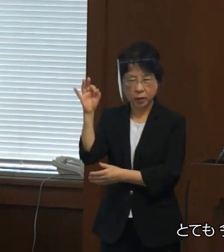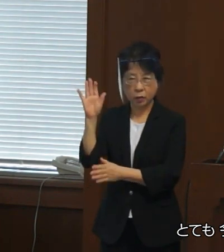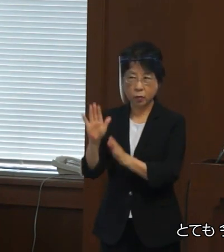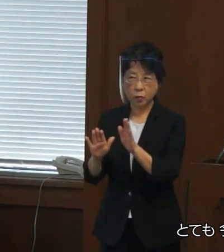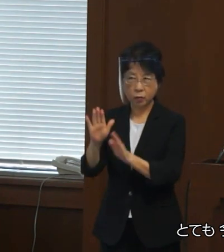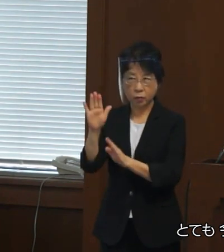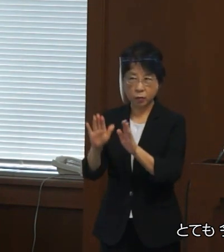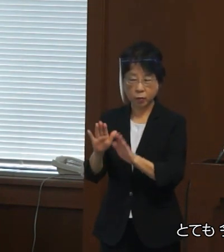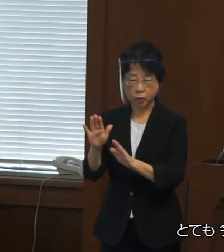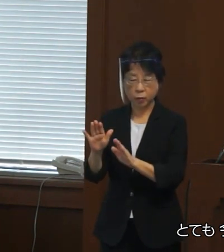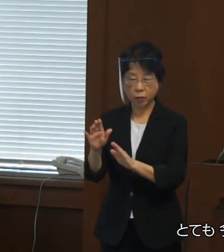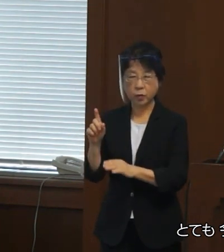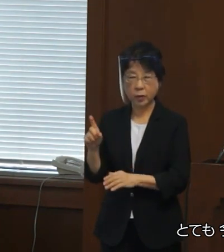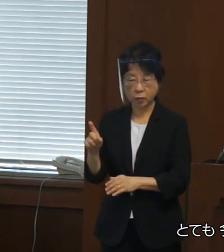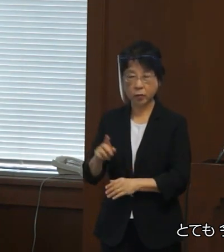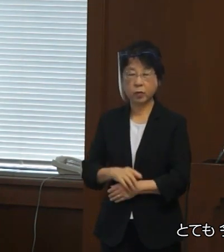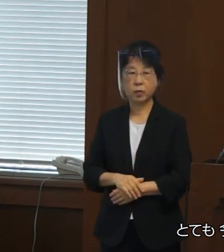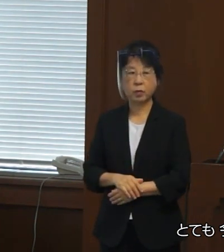なんだろう、